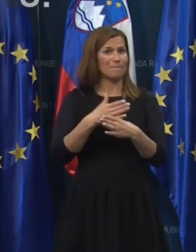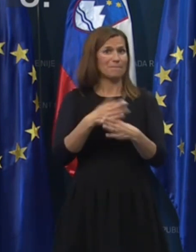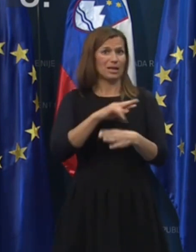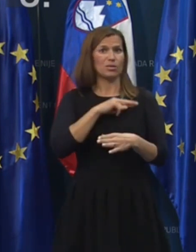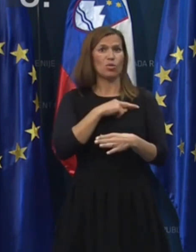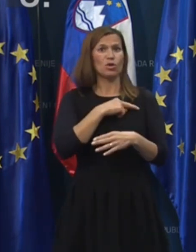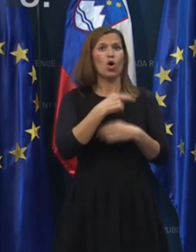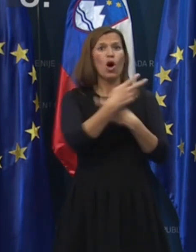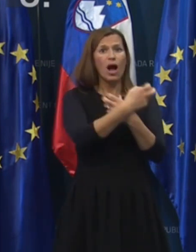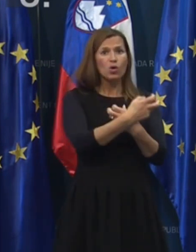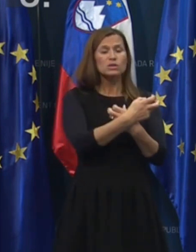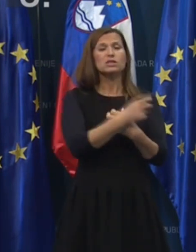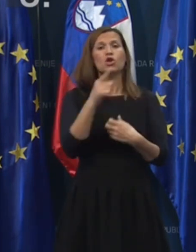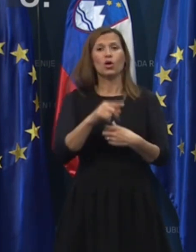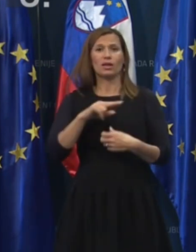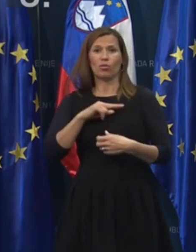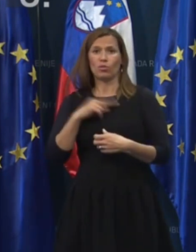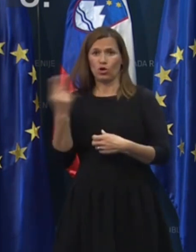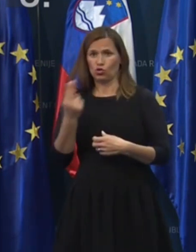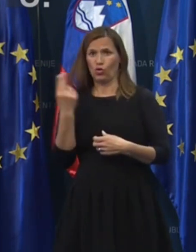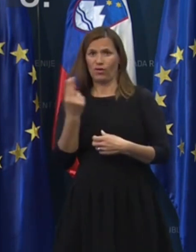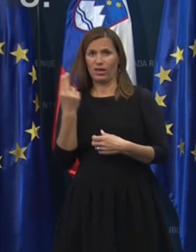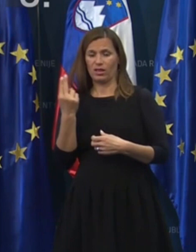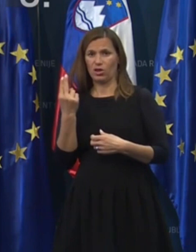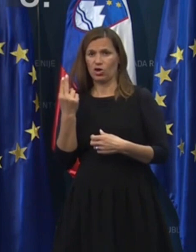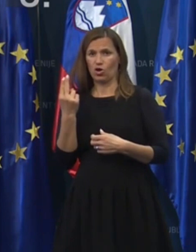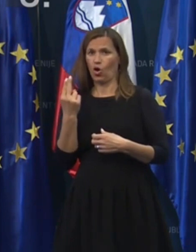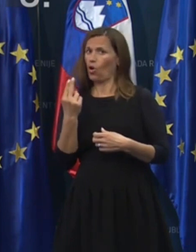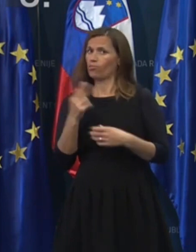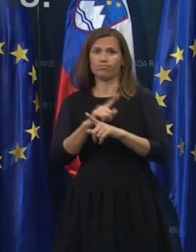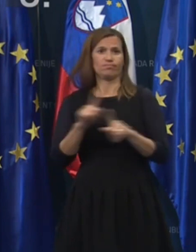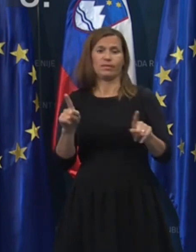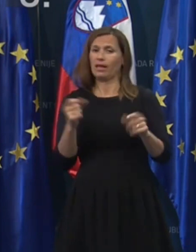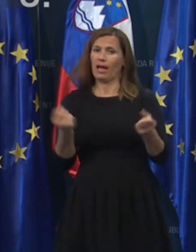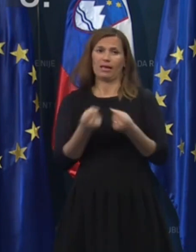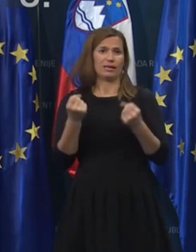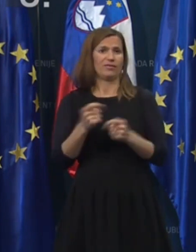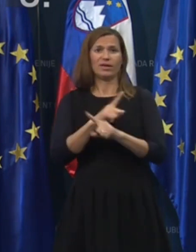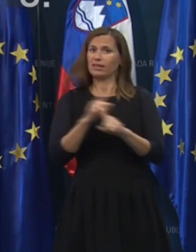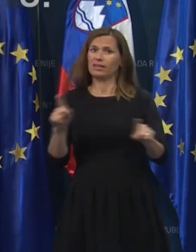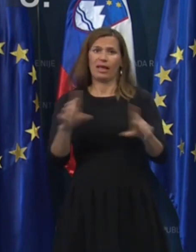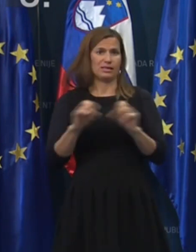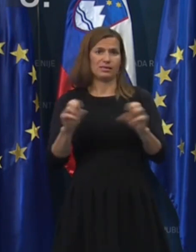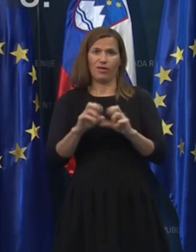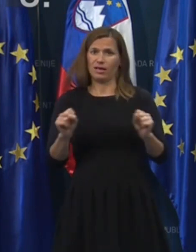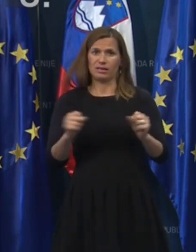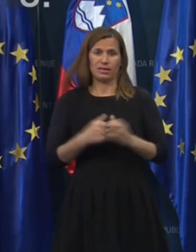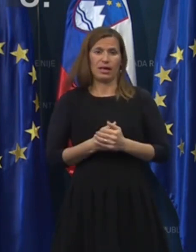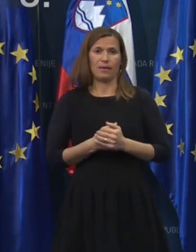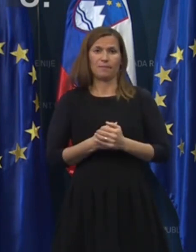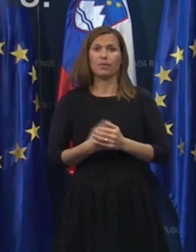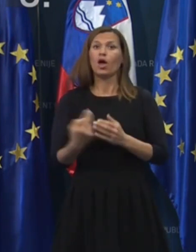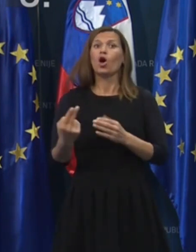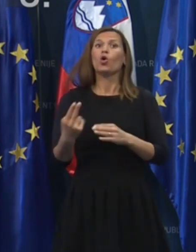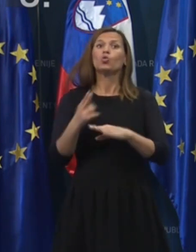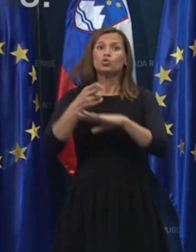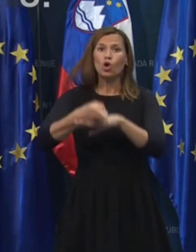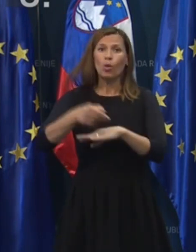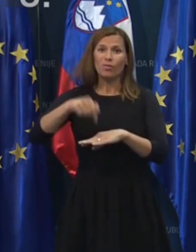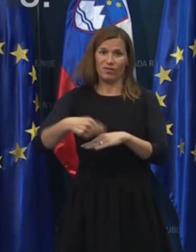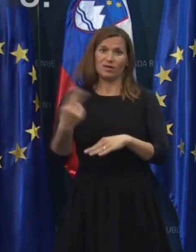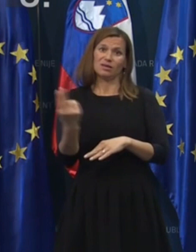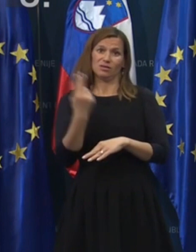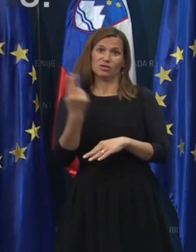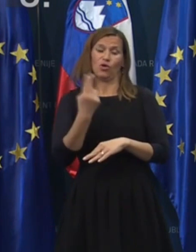Republiko Avstrijo in Republiko Slovenijo ni aktiven, se ne izvaja. Vstop v Republiko